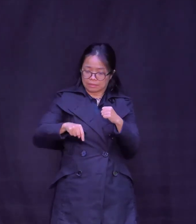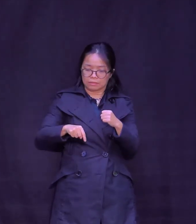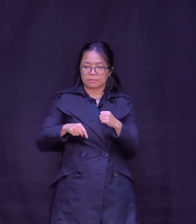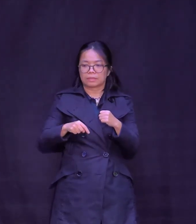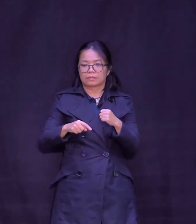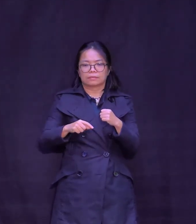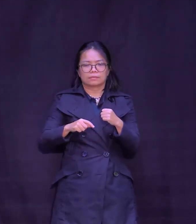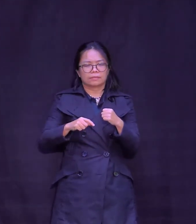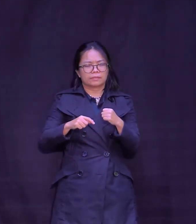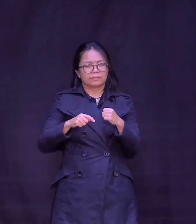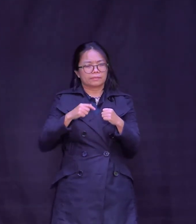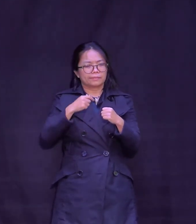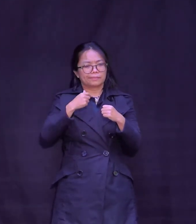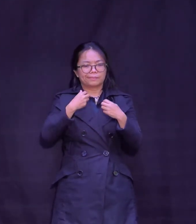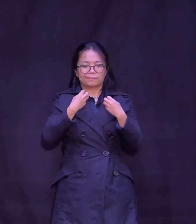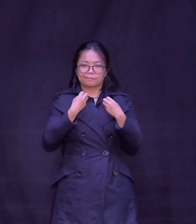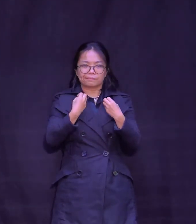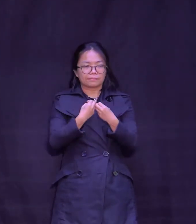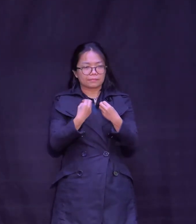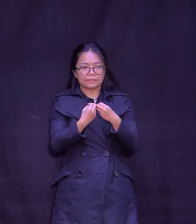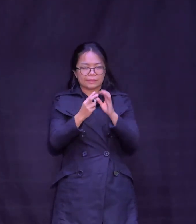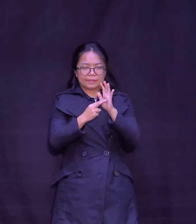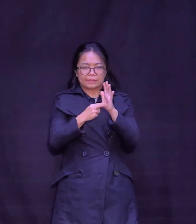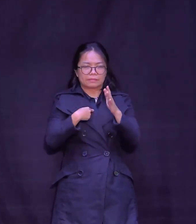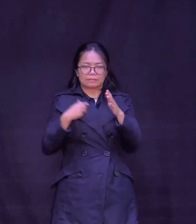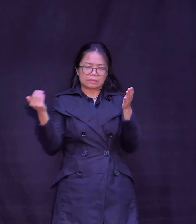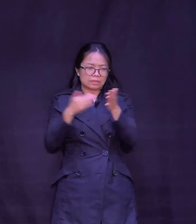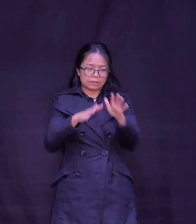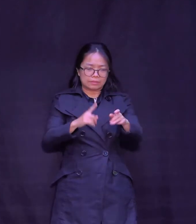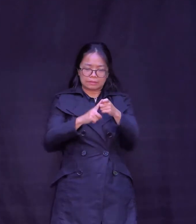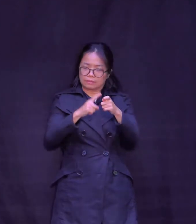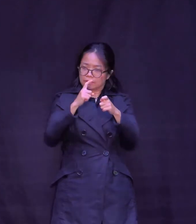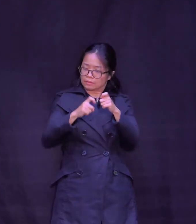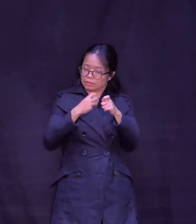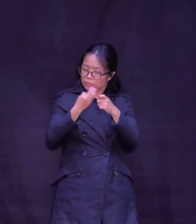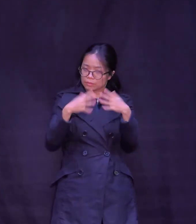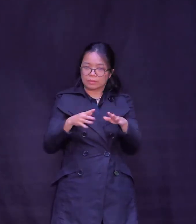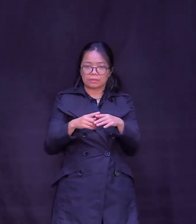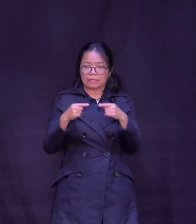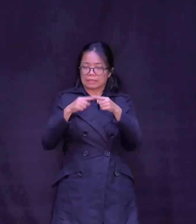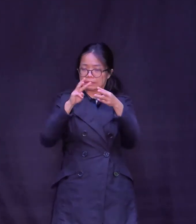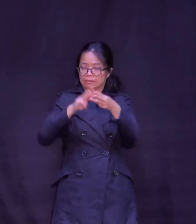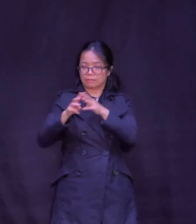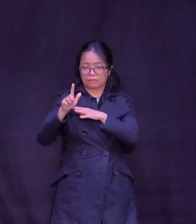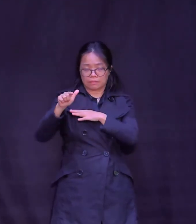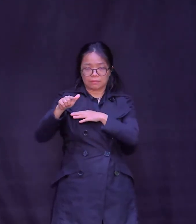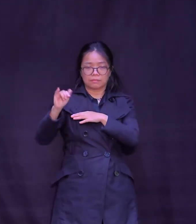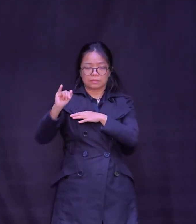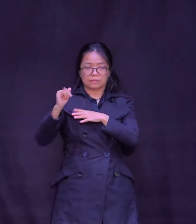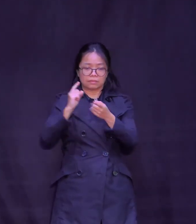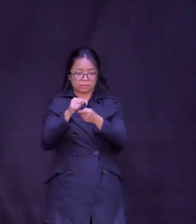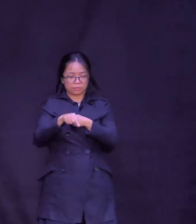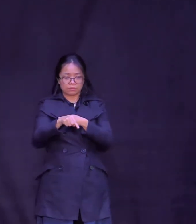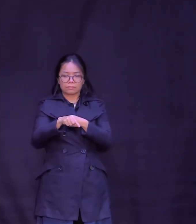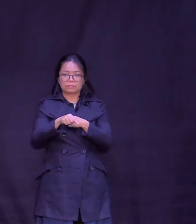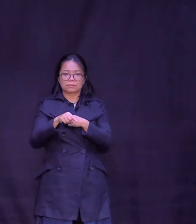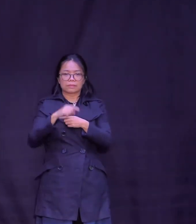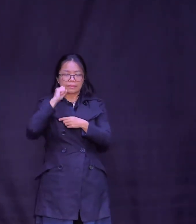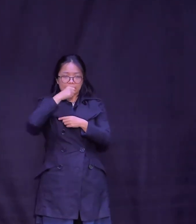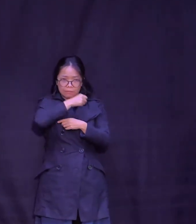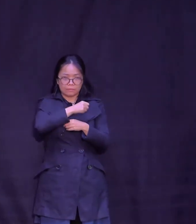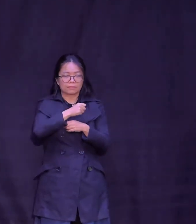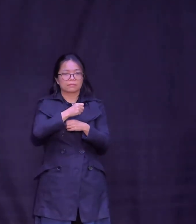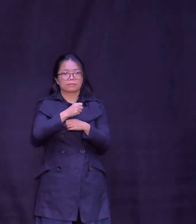法去描述十多年来泽田克子老师对台